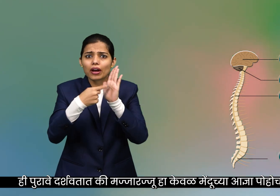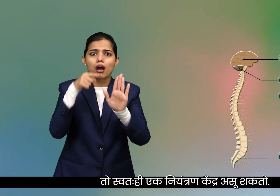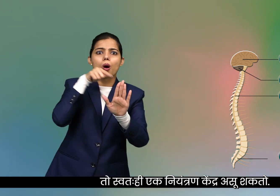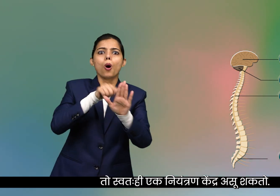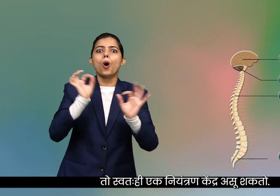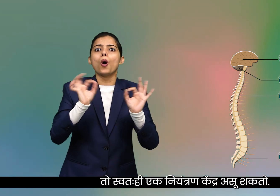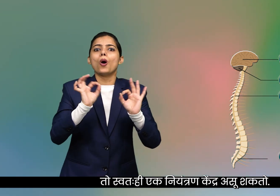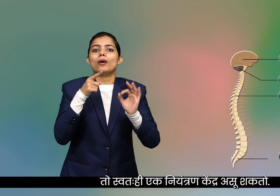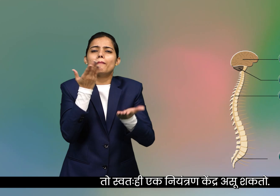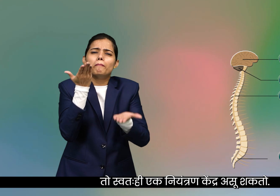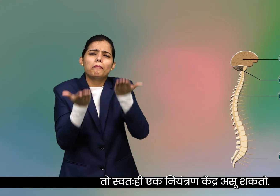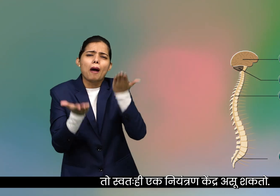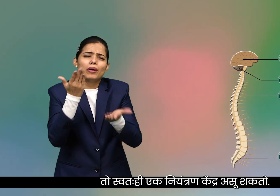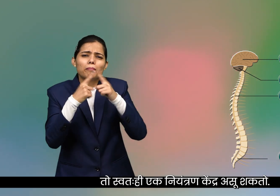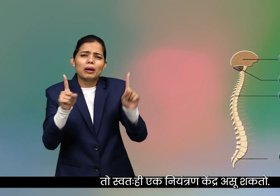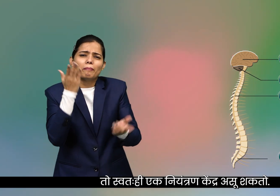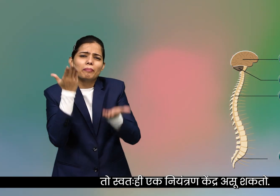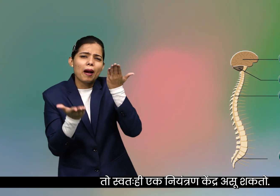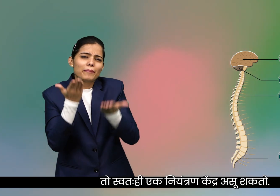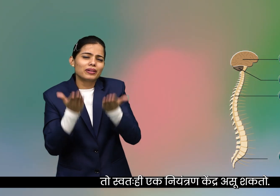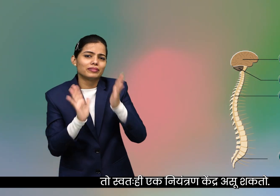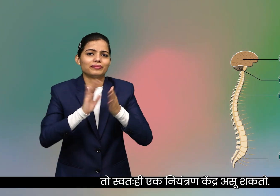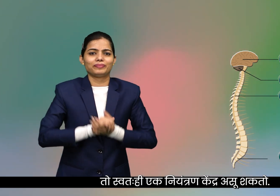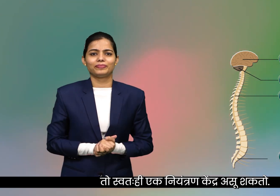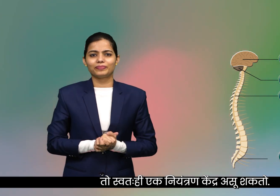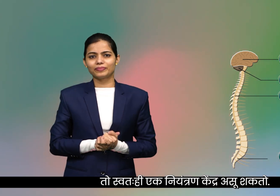तो स्वतःही एक नियंत्रण केंद्र असू शकतो.